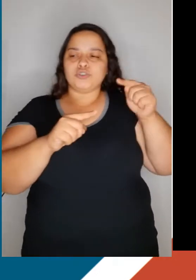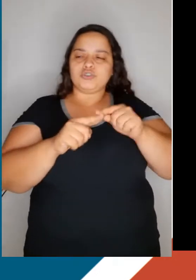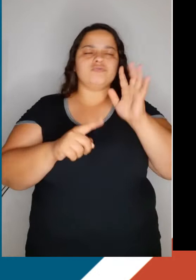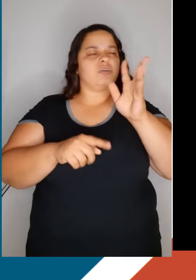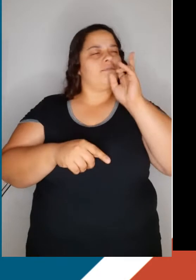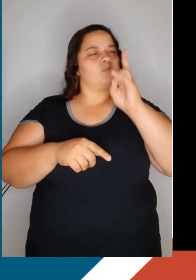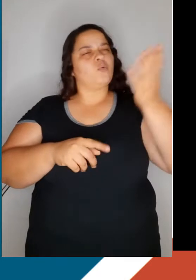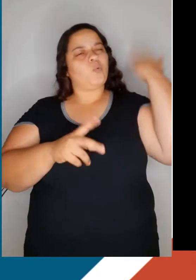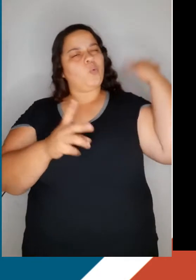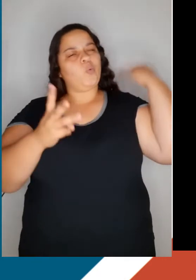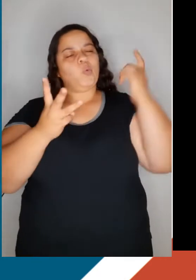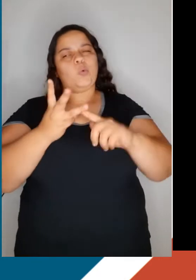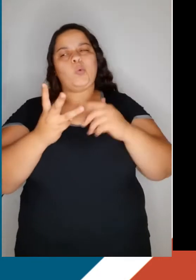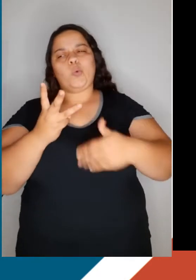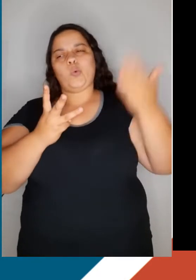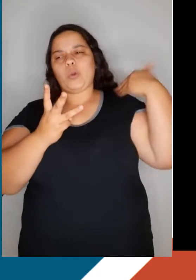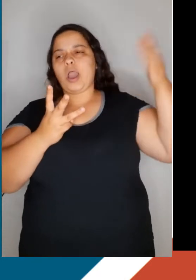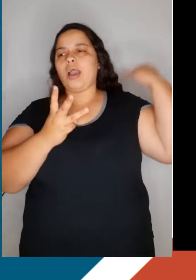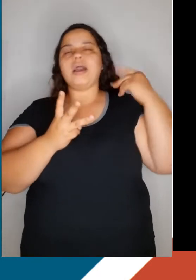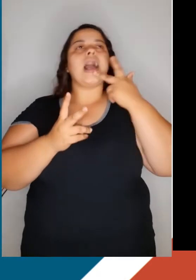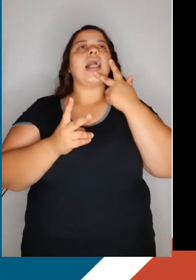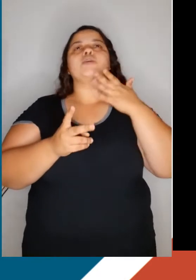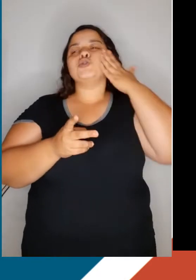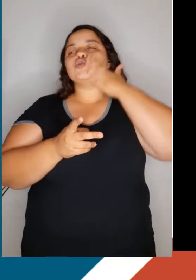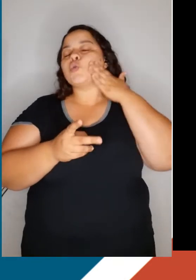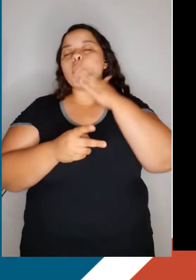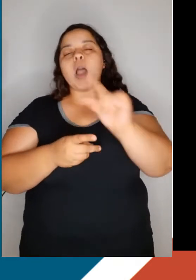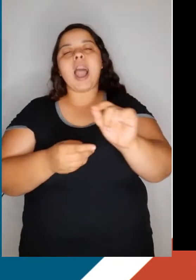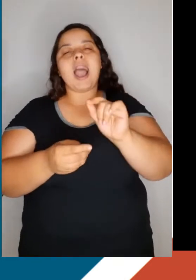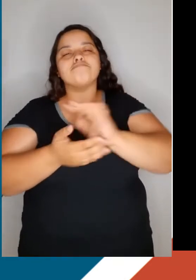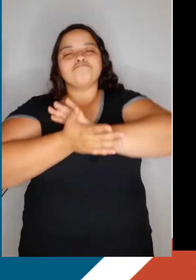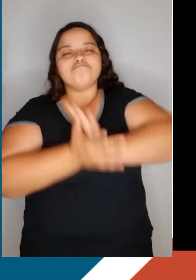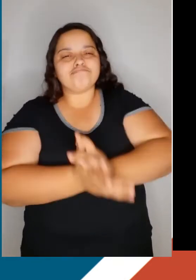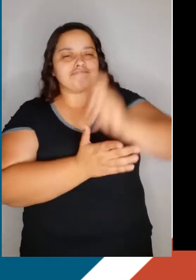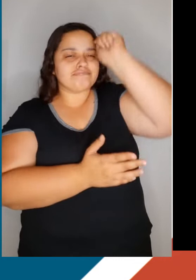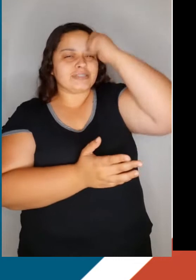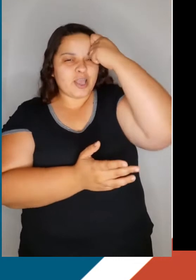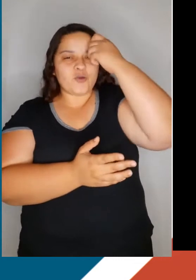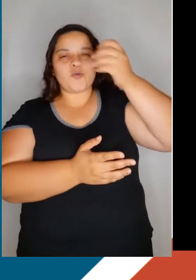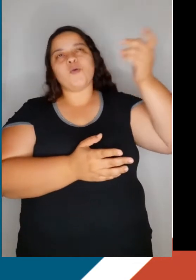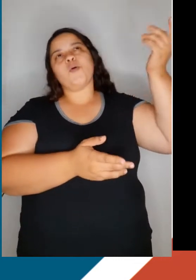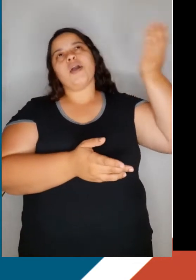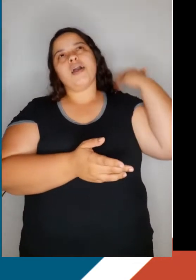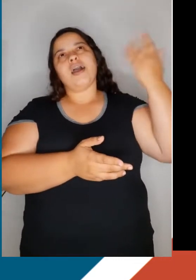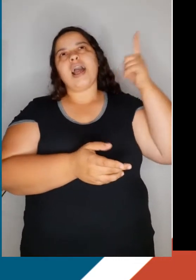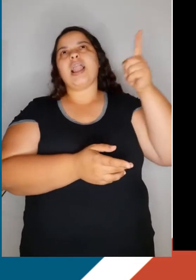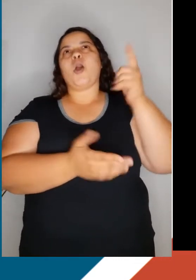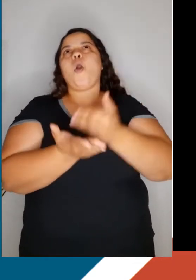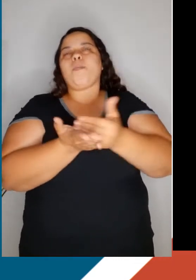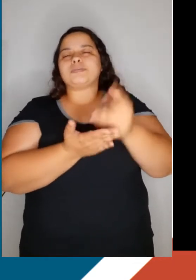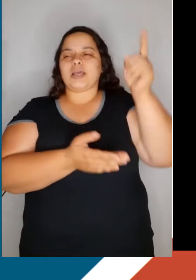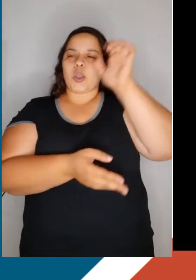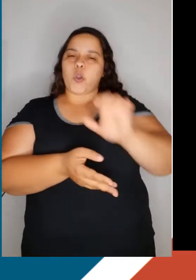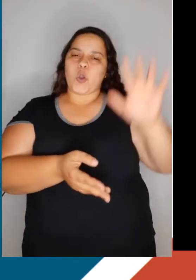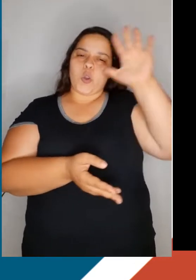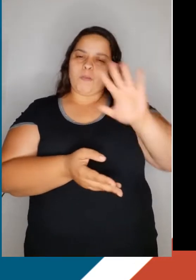já viram isso em aulas anteriores, estava alinhado com o discurso racista que se desenvolveu na Europa do século XIX. É importante mencionar